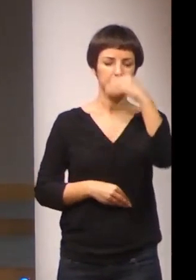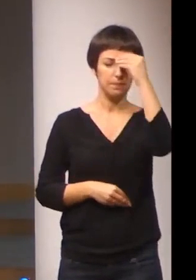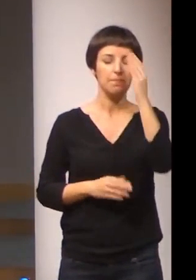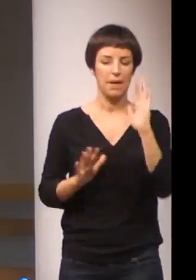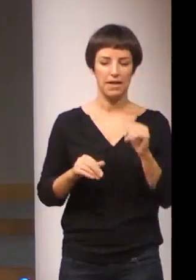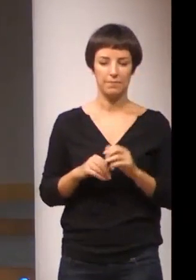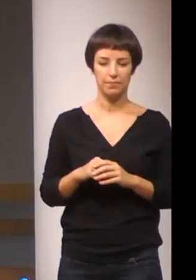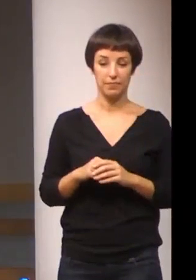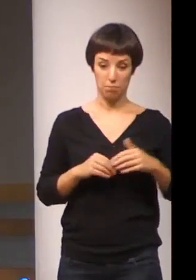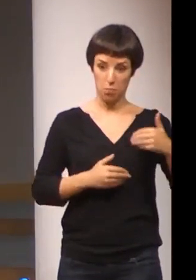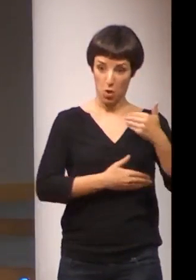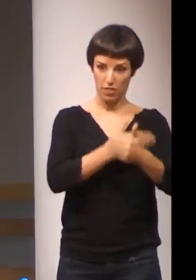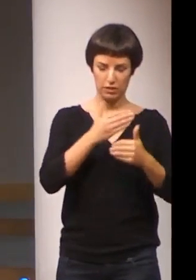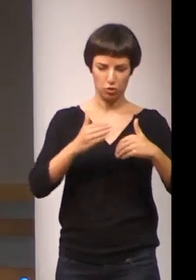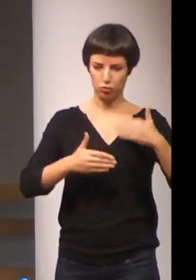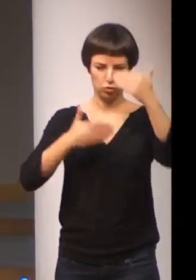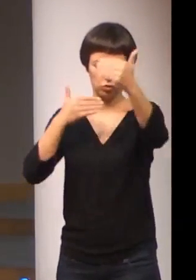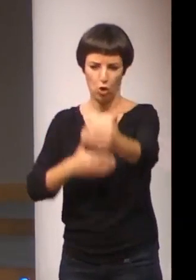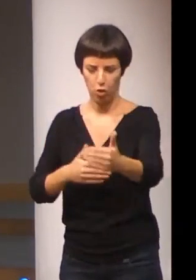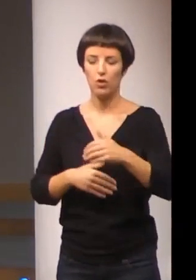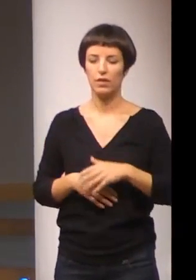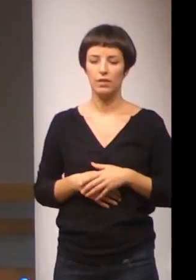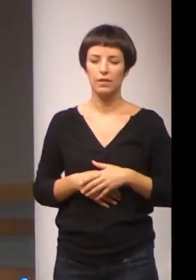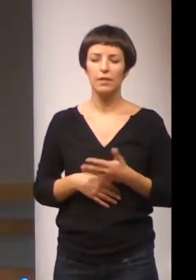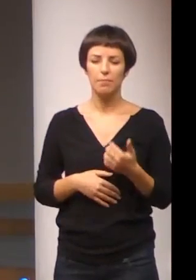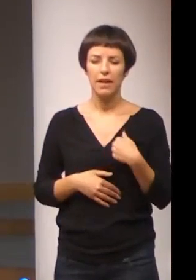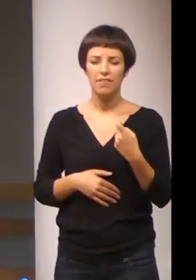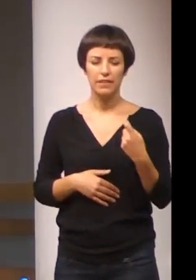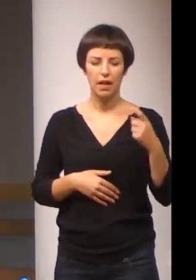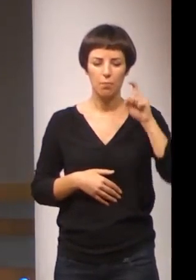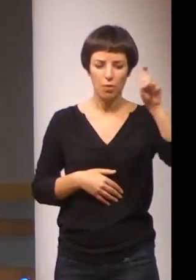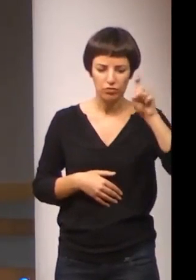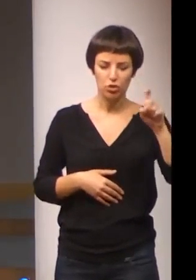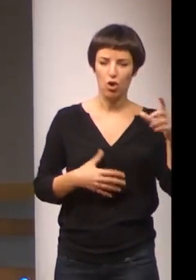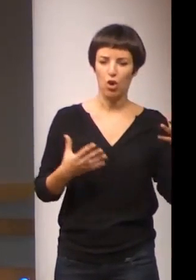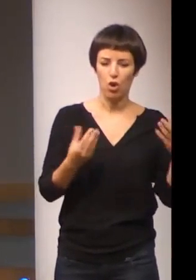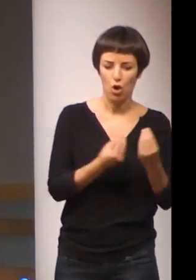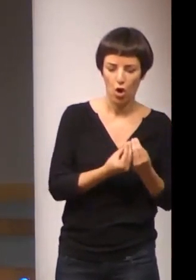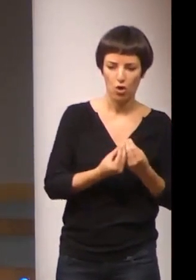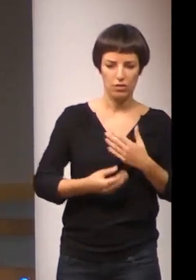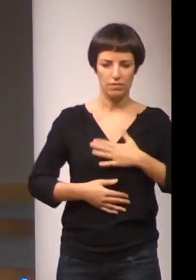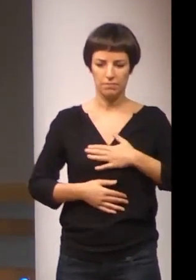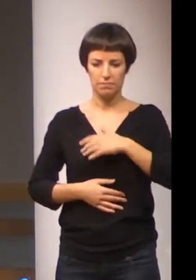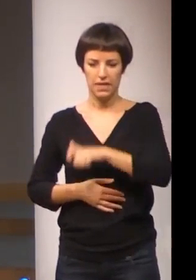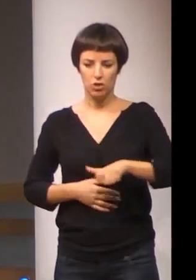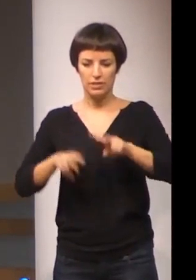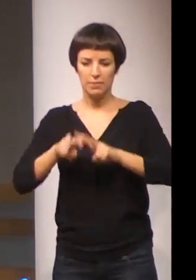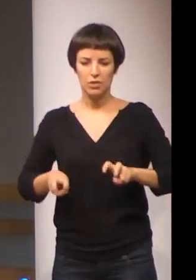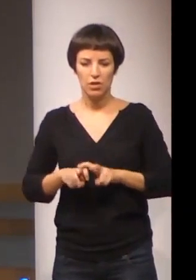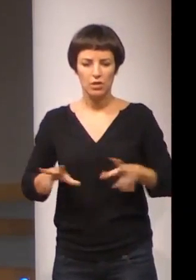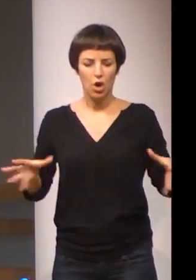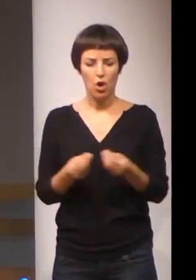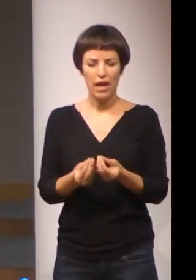evaluar conjuntamente el profesorado con, en este caso, con las personas investigadoras?